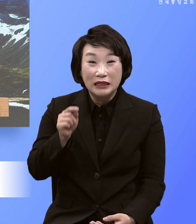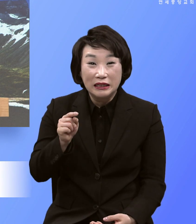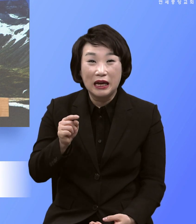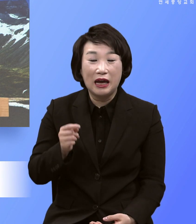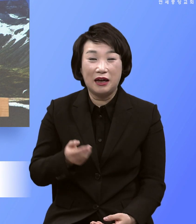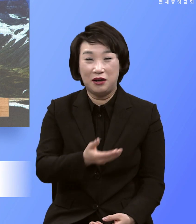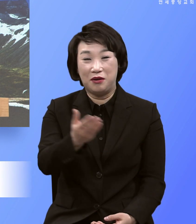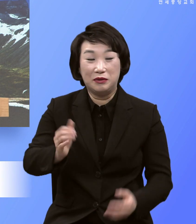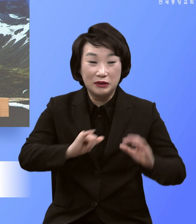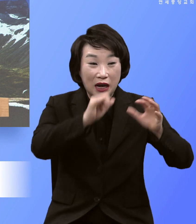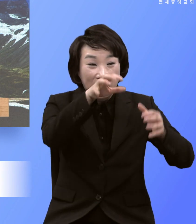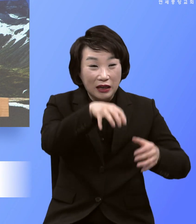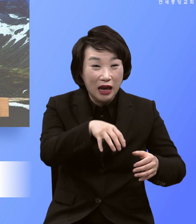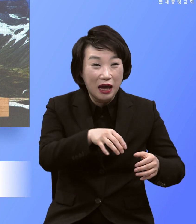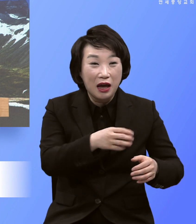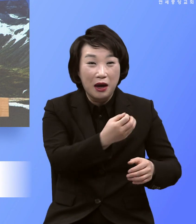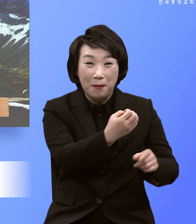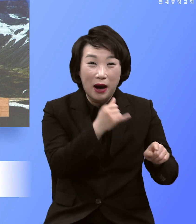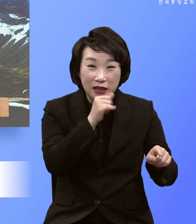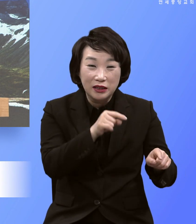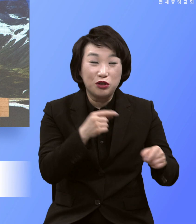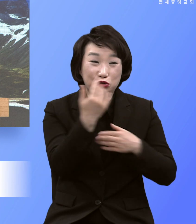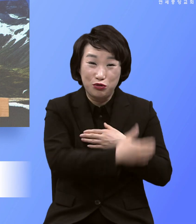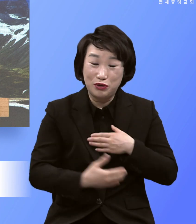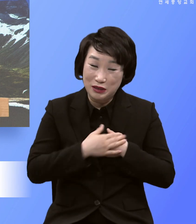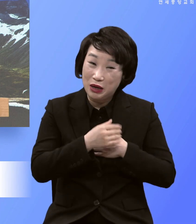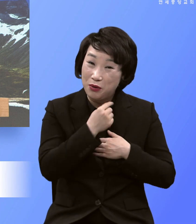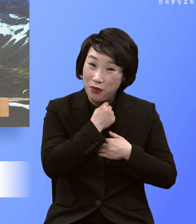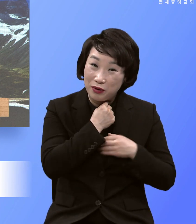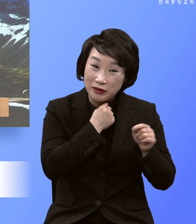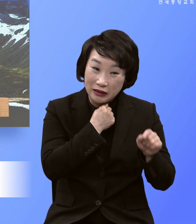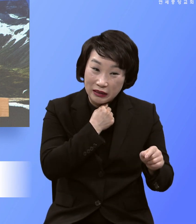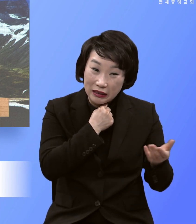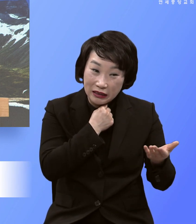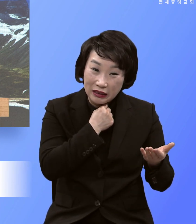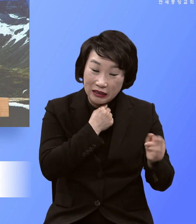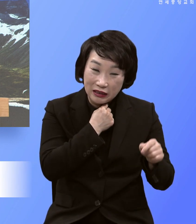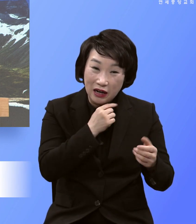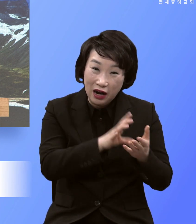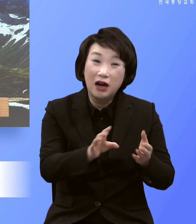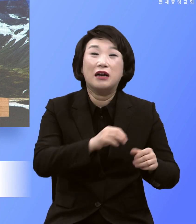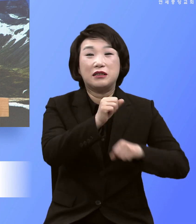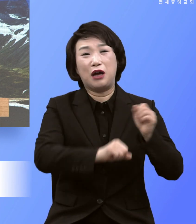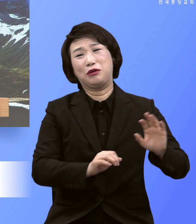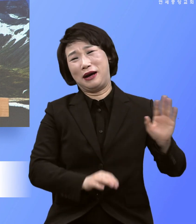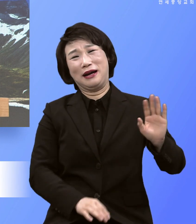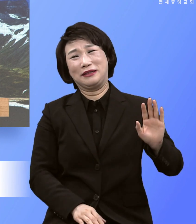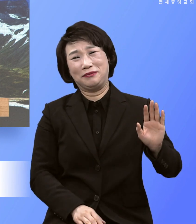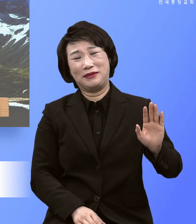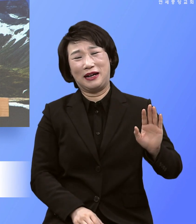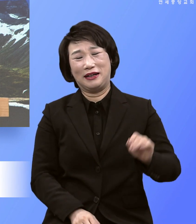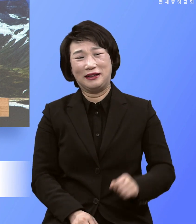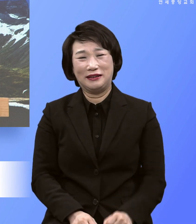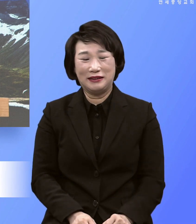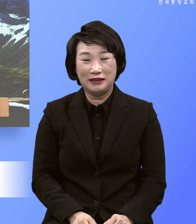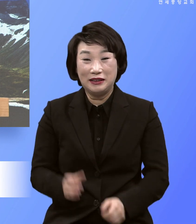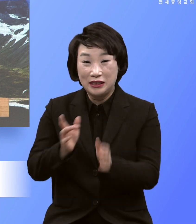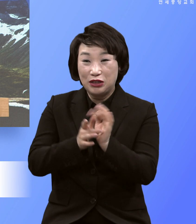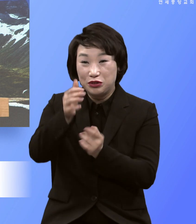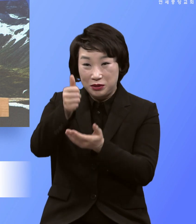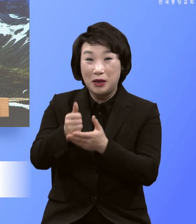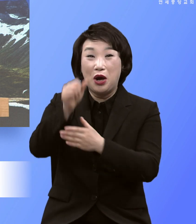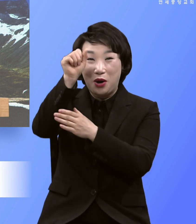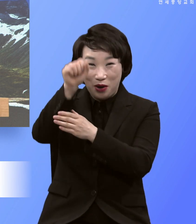이것은 세상이 말하는 육신의 요구에 방종의 자유가 아니요.